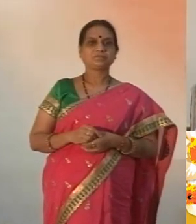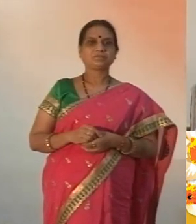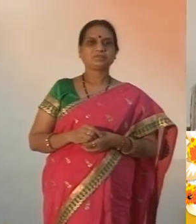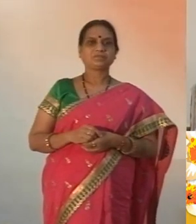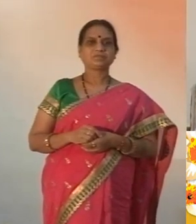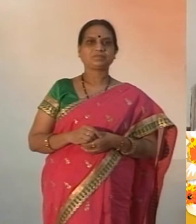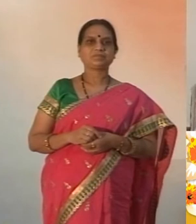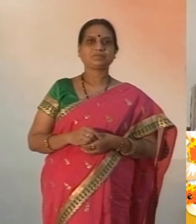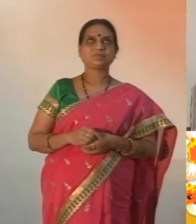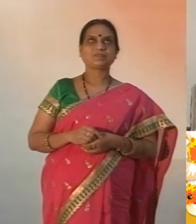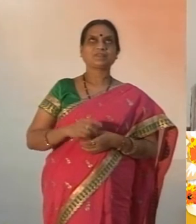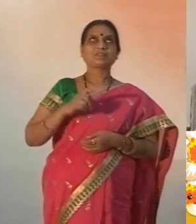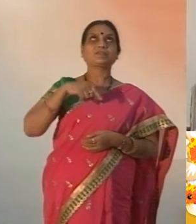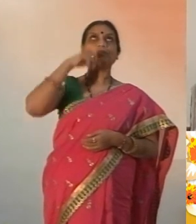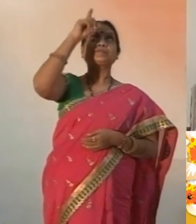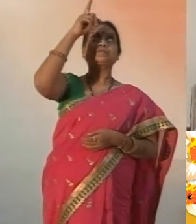क्योंकि वो मेरा मित्र है